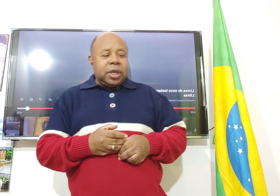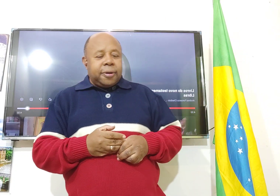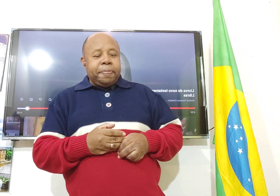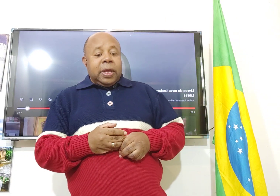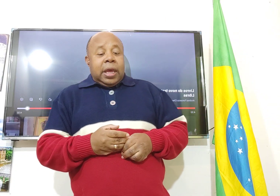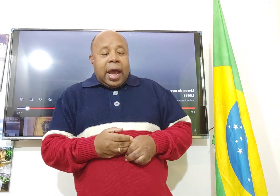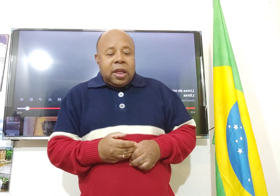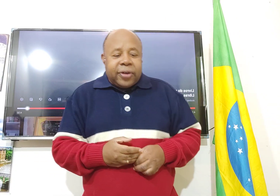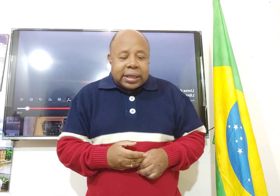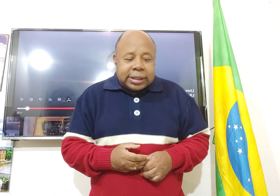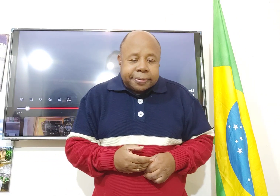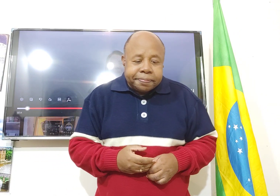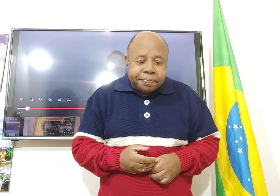aí não. Aí ele fala assim,